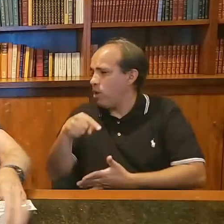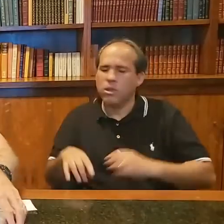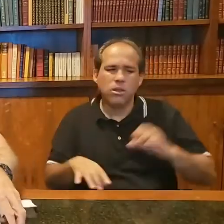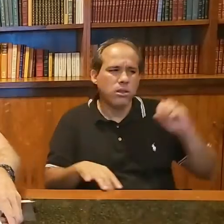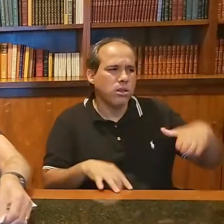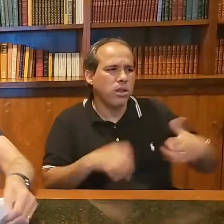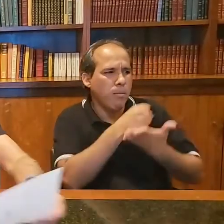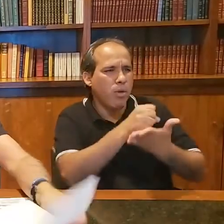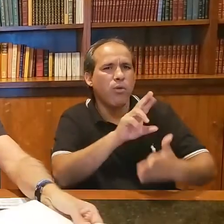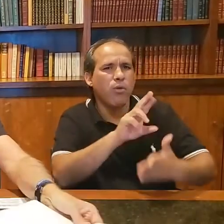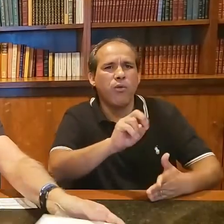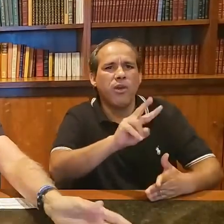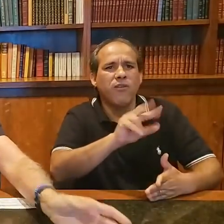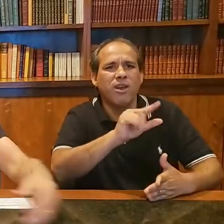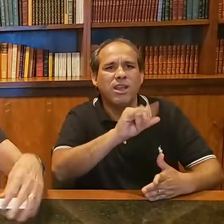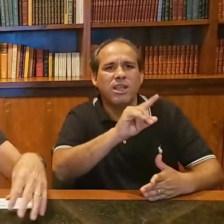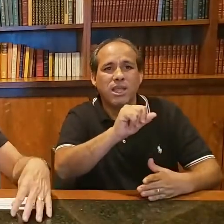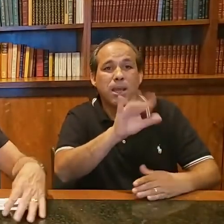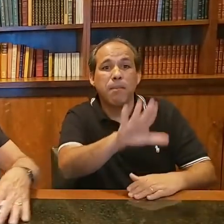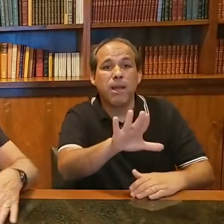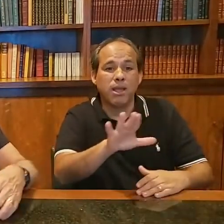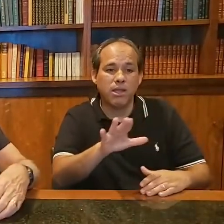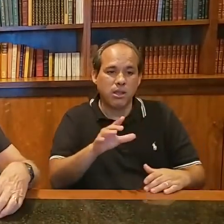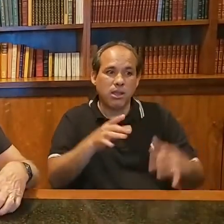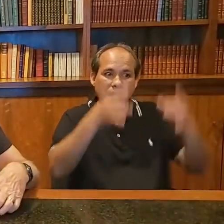de 15 mil pessoas